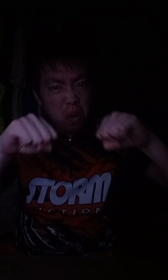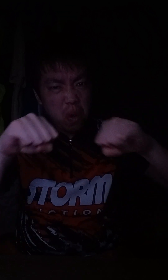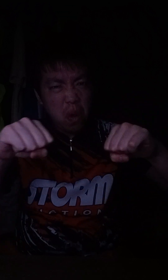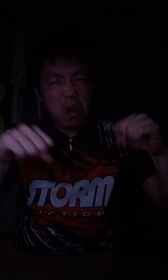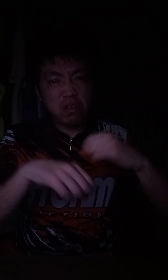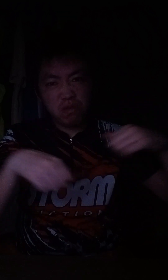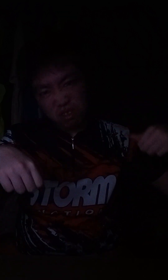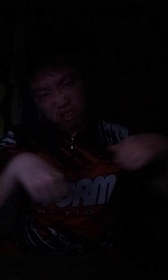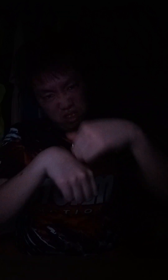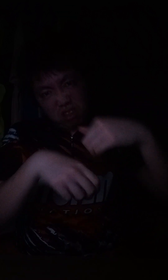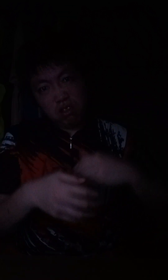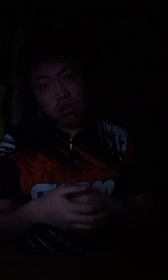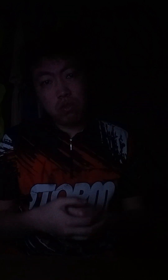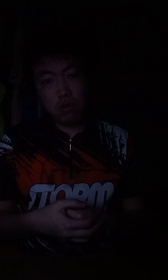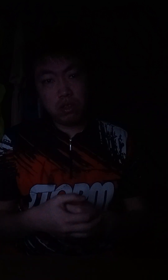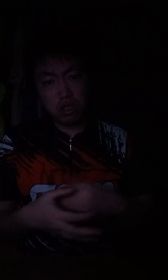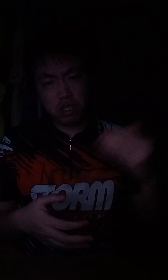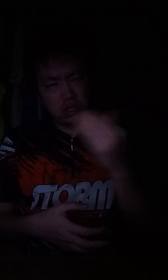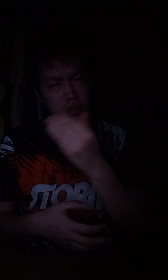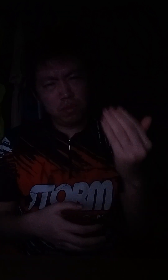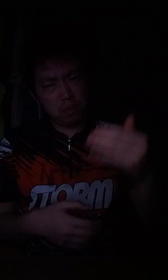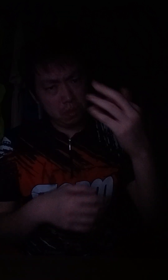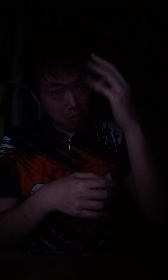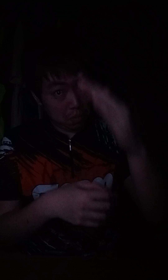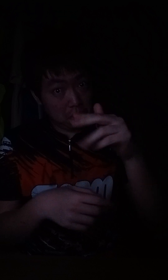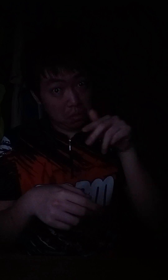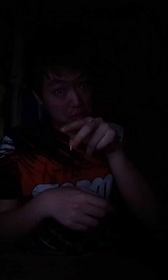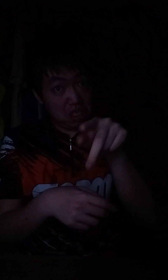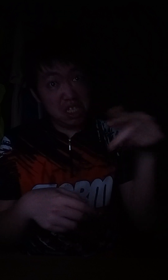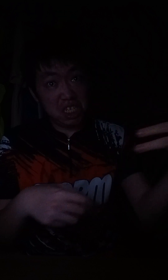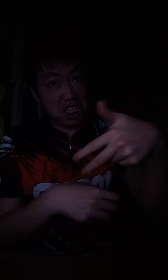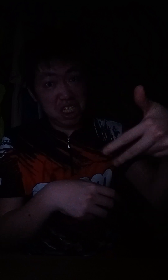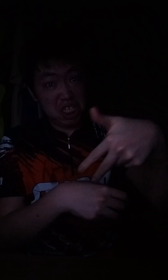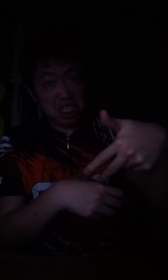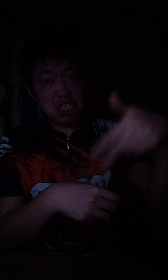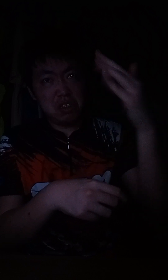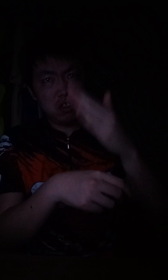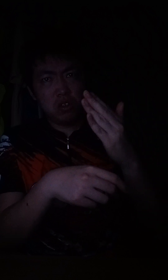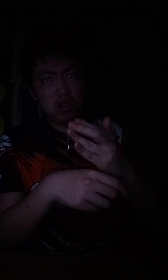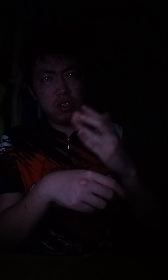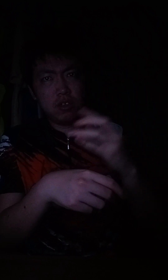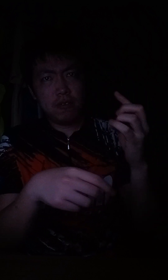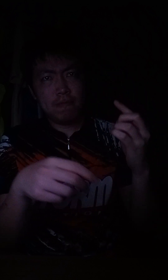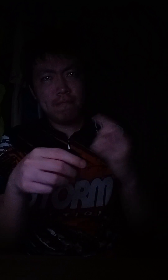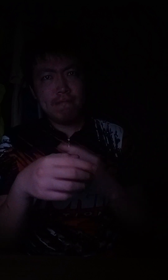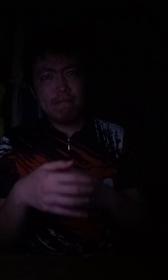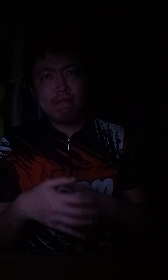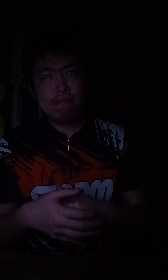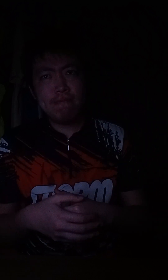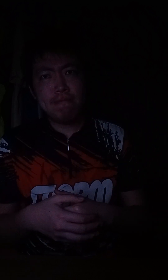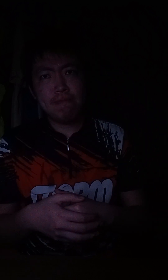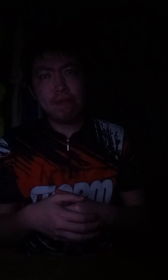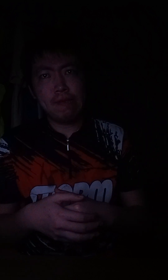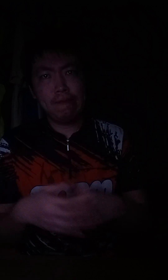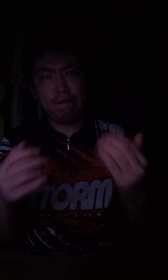진입합니다. 하지만 정면에서 직진하던 시내버스가 속도를 줄이지 않습니다. 그대로 달려와